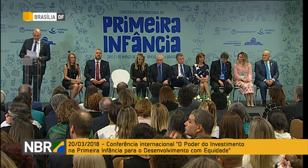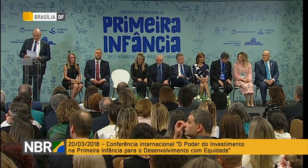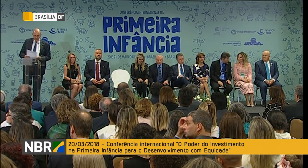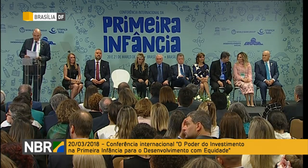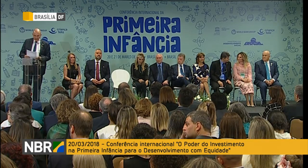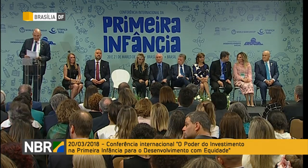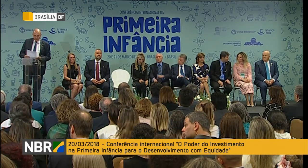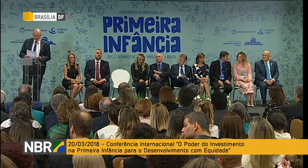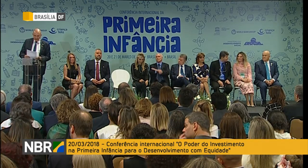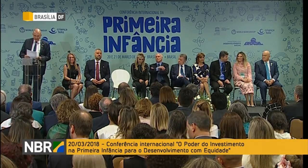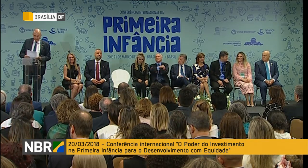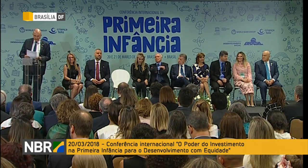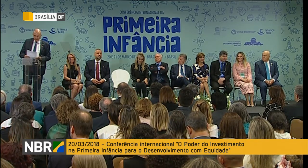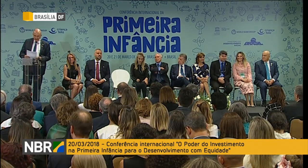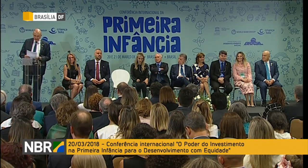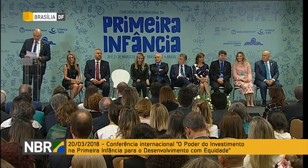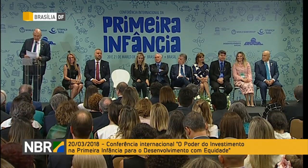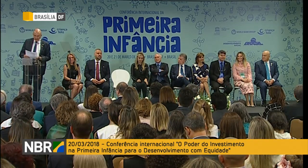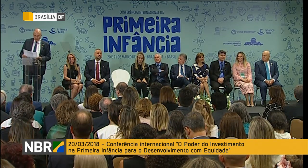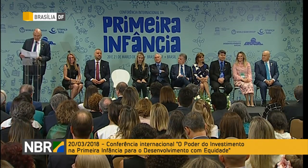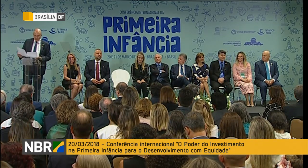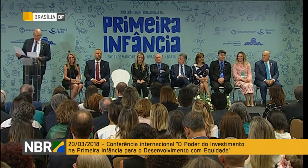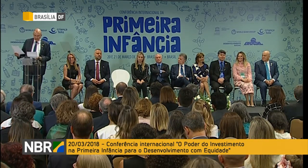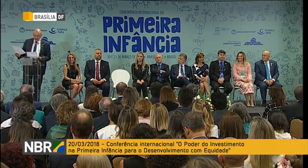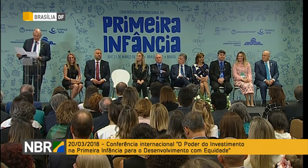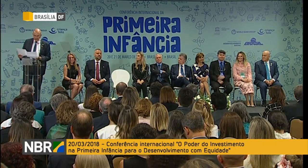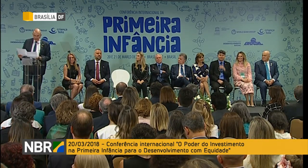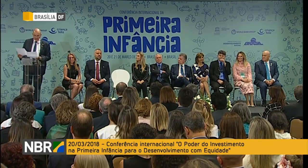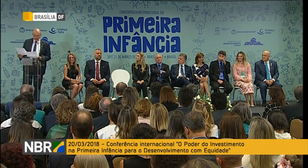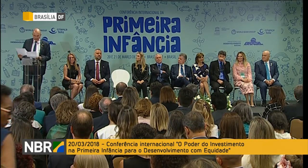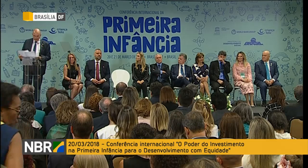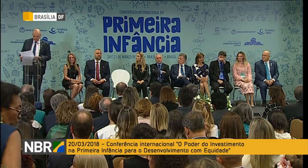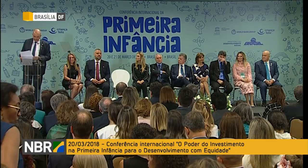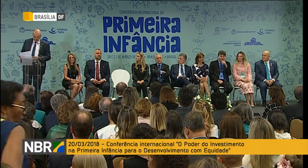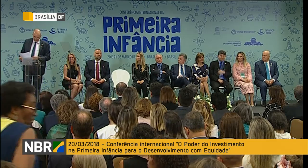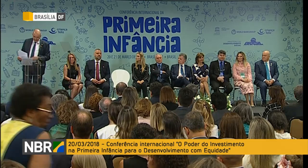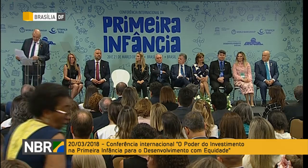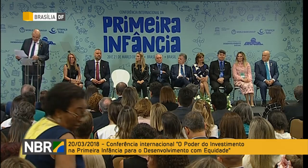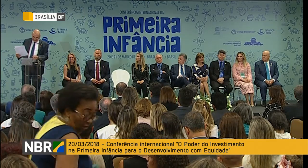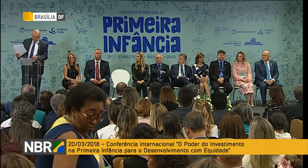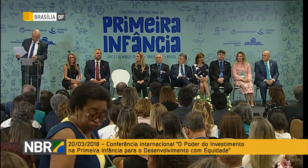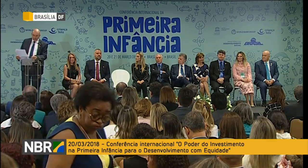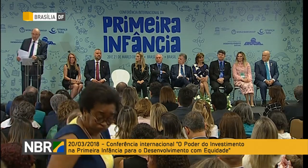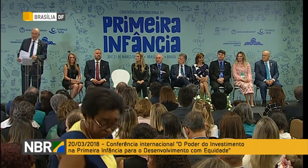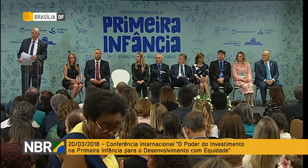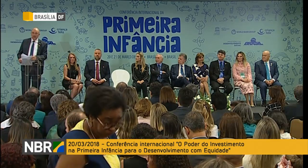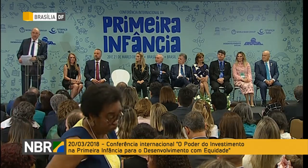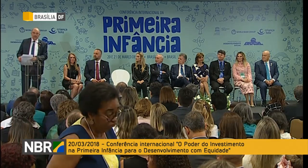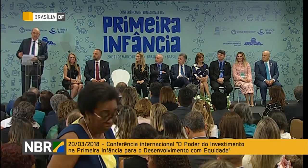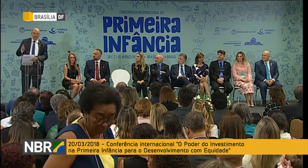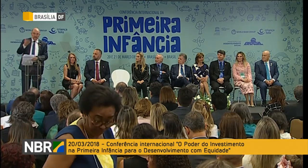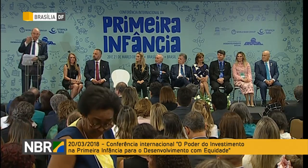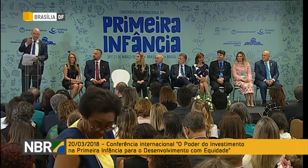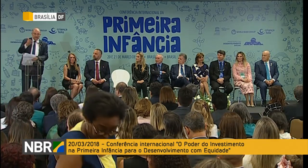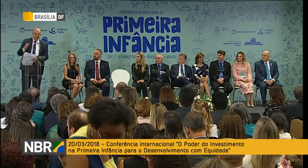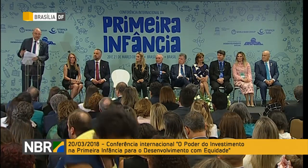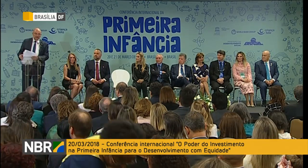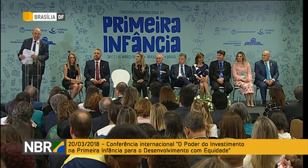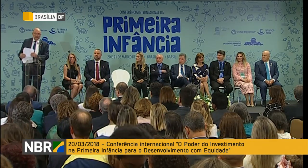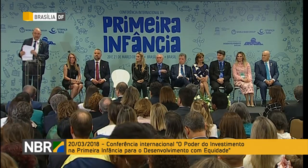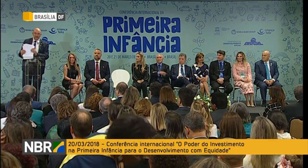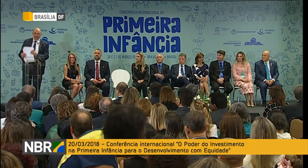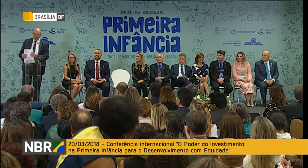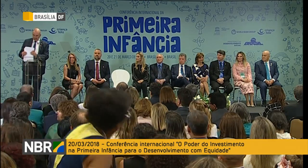infância, Lúcia Maria de la Penha, diretora dos Centros Infantis do Bem Viver do Equador. Aqui nós temos ainda o Alberto Beltrame, meu